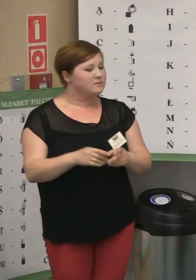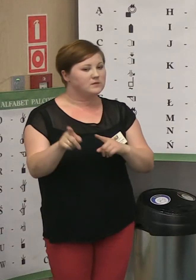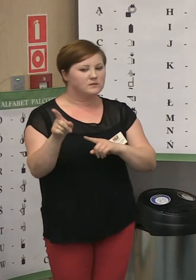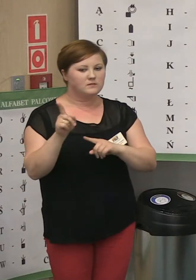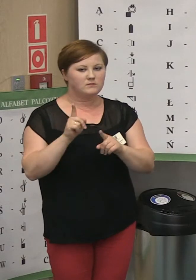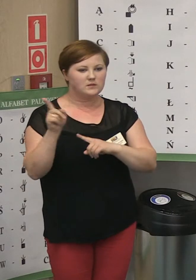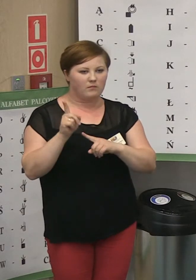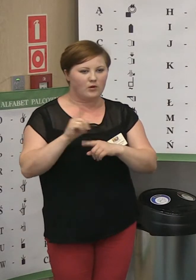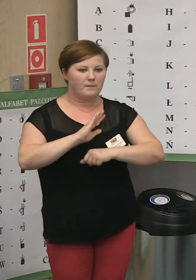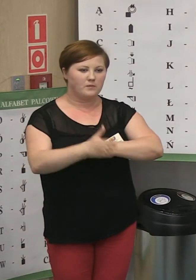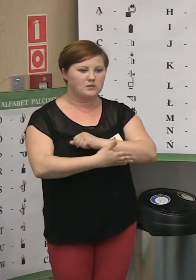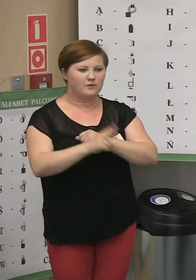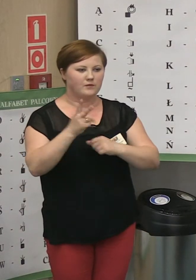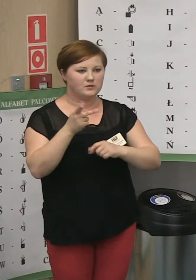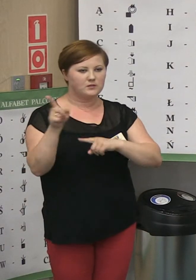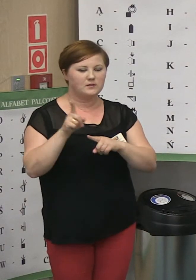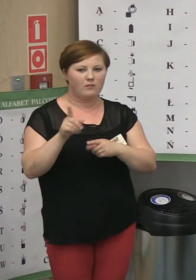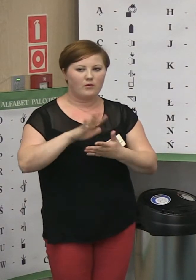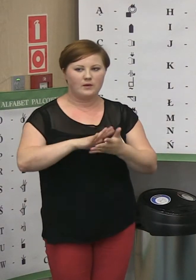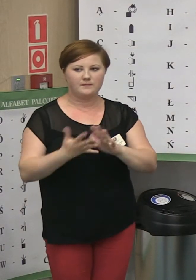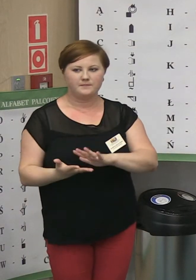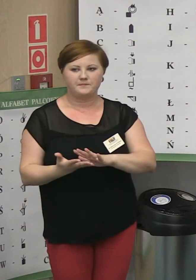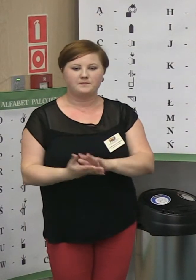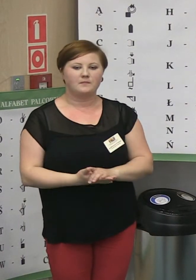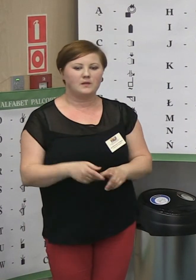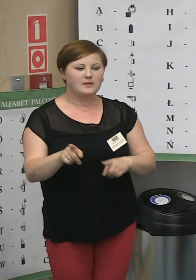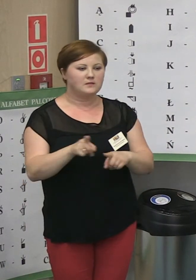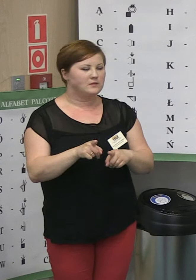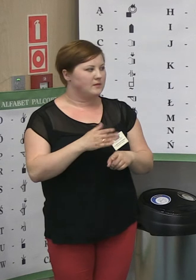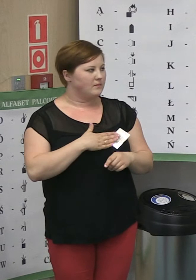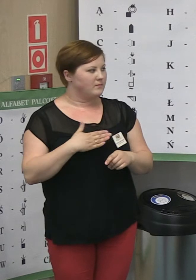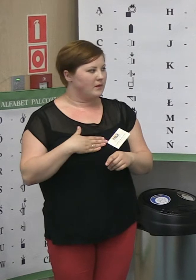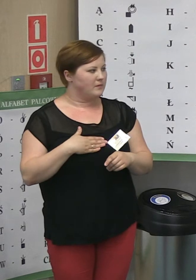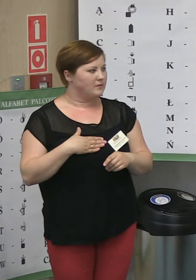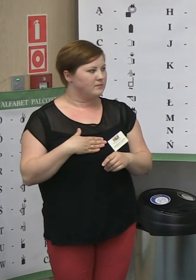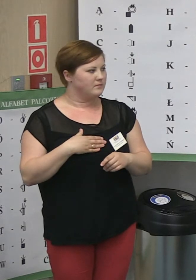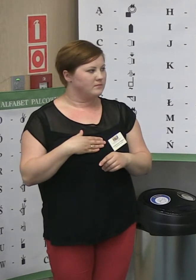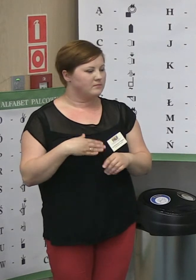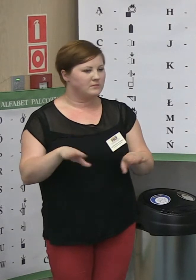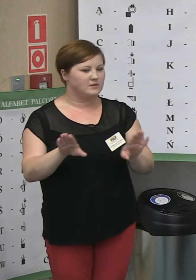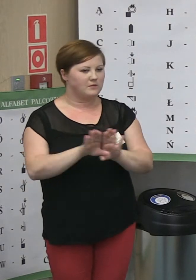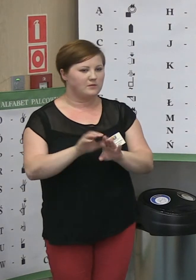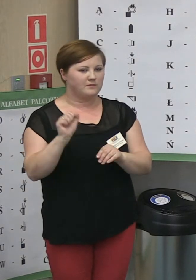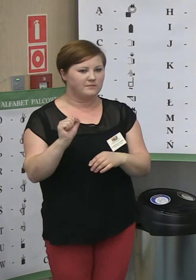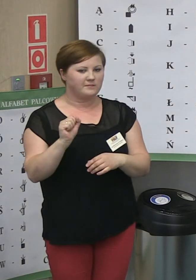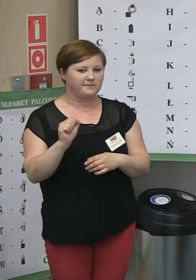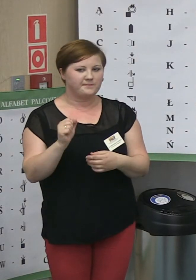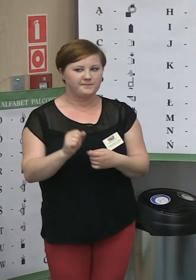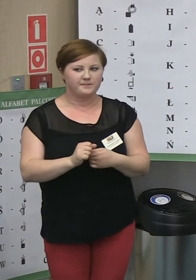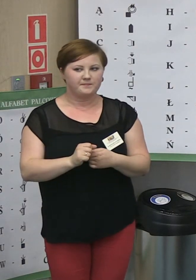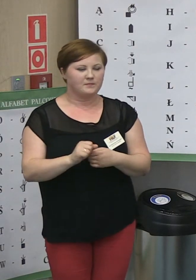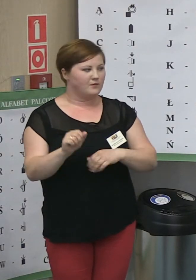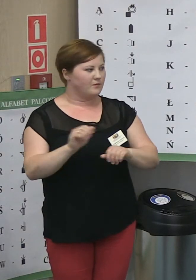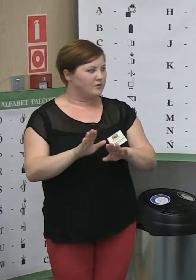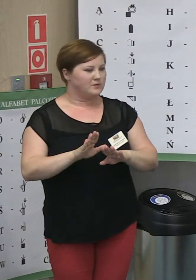Symbole, podstawowe trzy symbole w say-writingu, czyli mamy zamkniętą rękę w